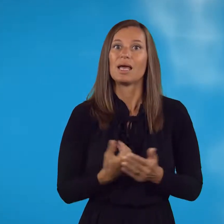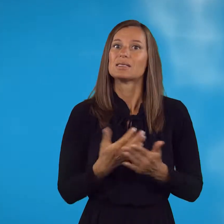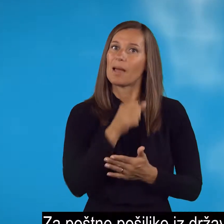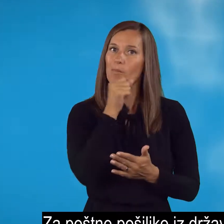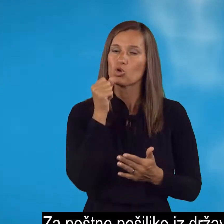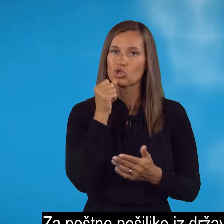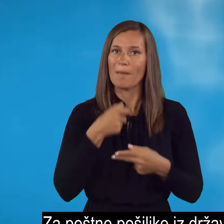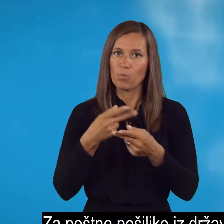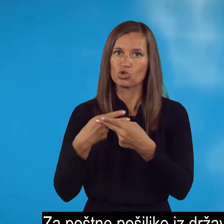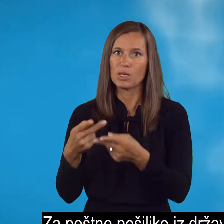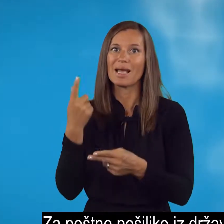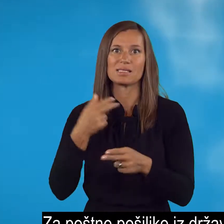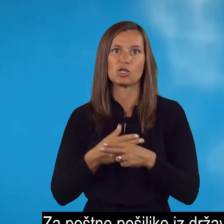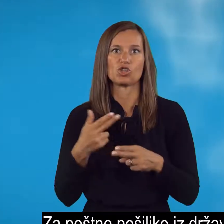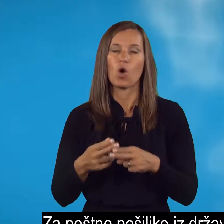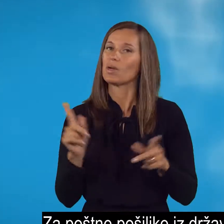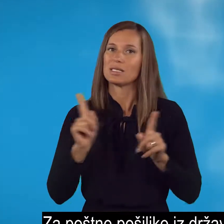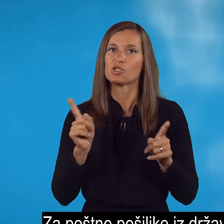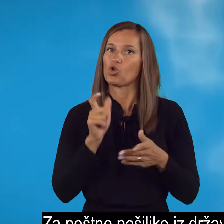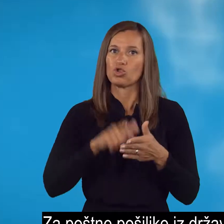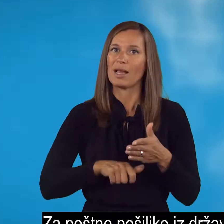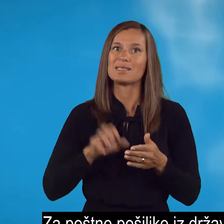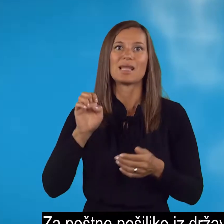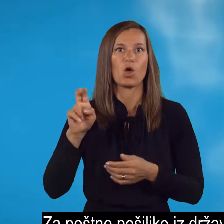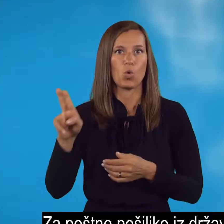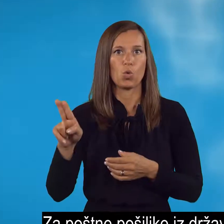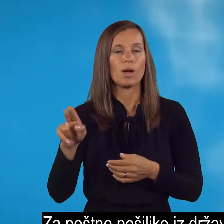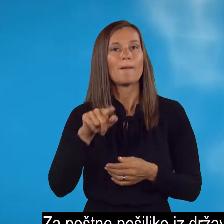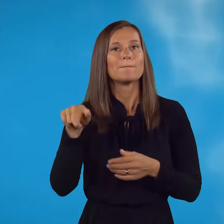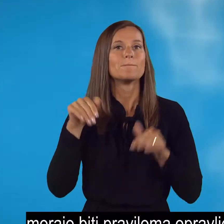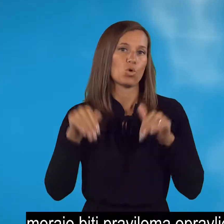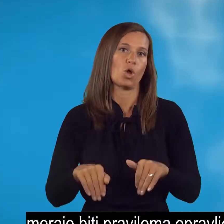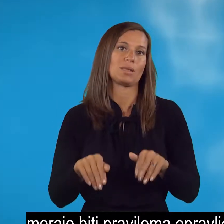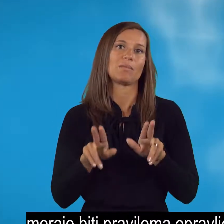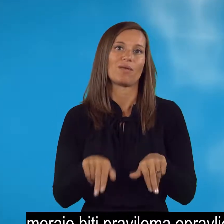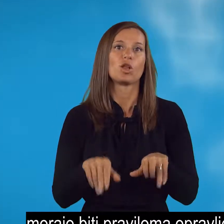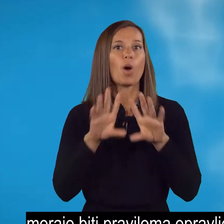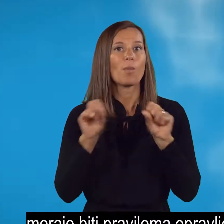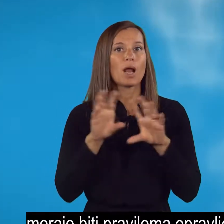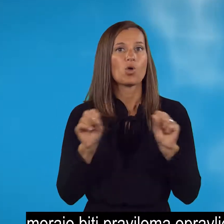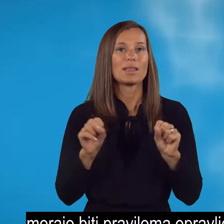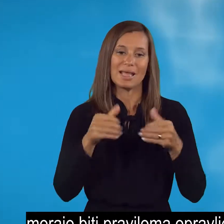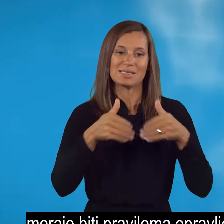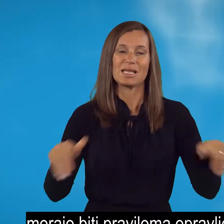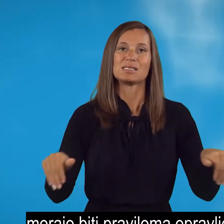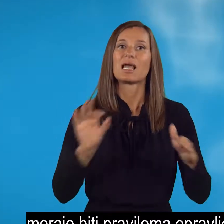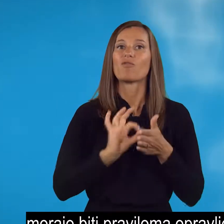Za poštne pošiljke iz držav, ki niso članice EU, morajo biti praviloma opravljene carinske